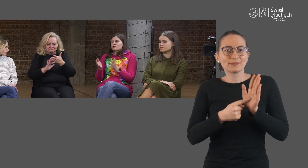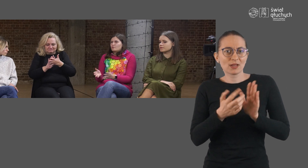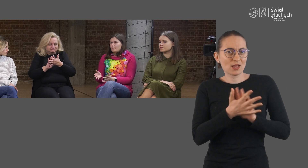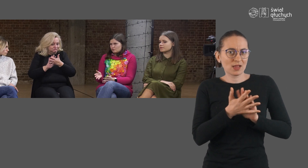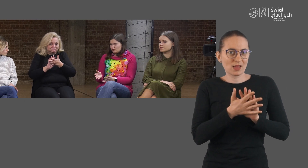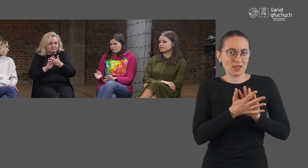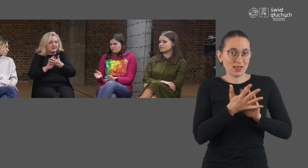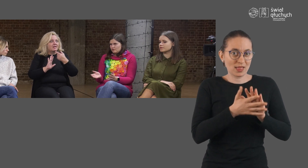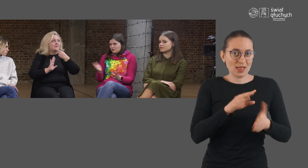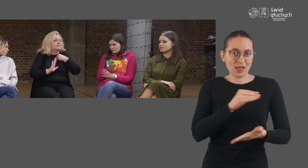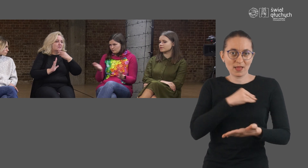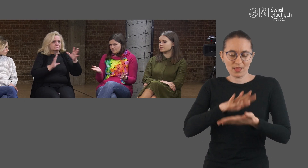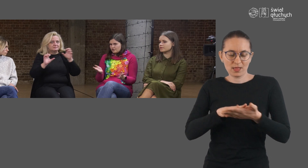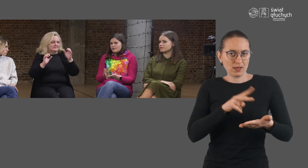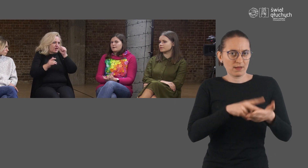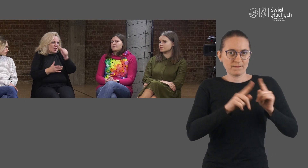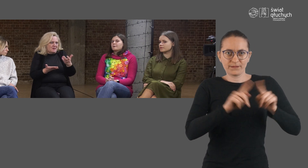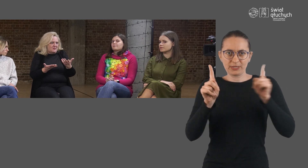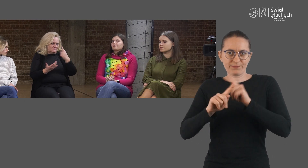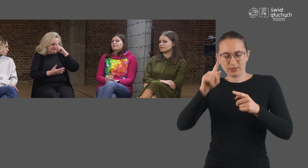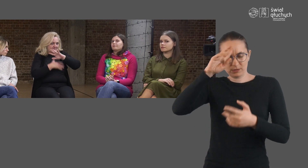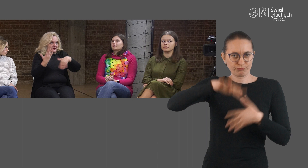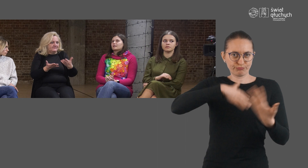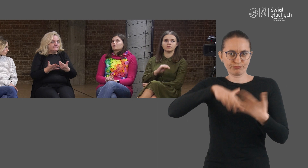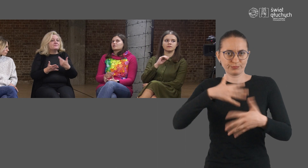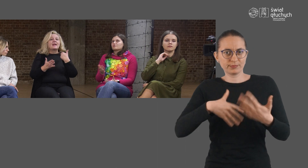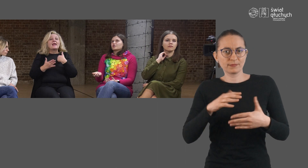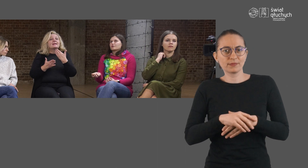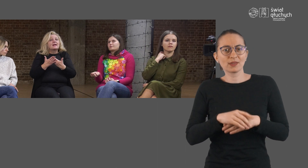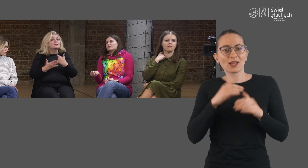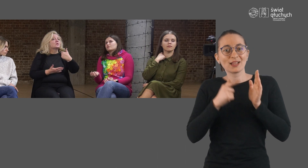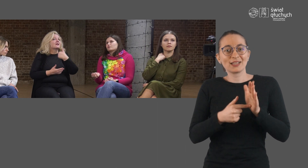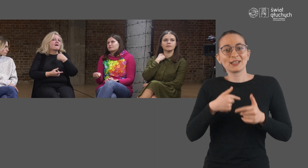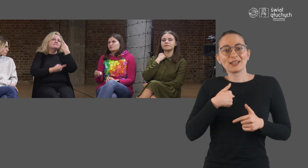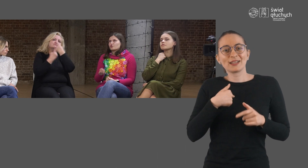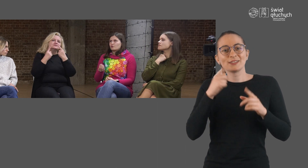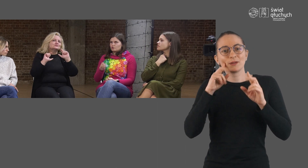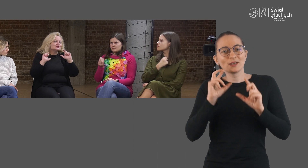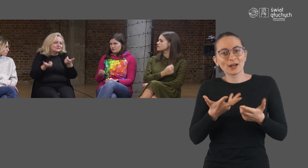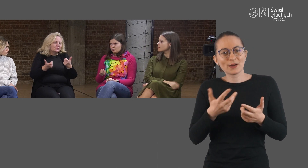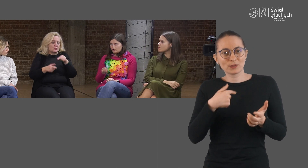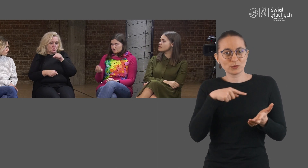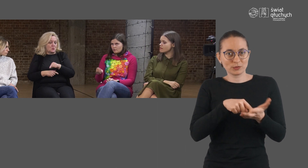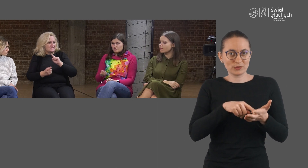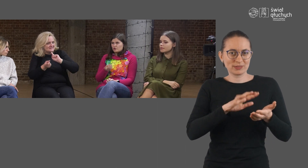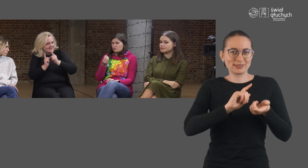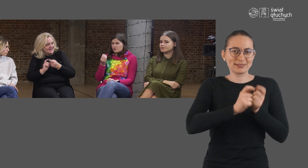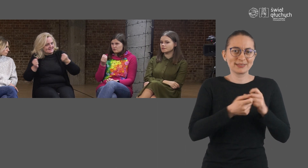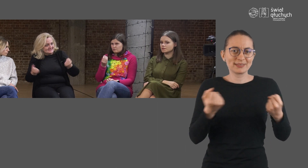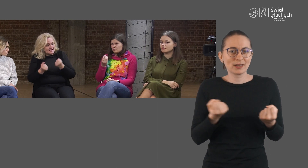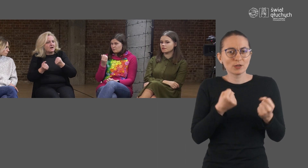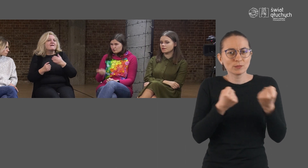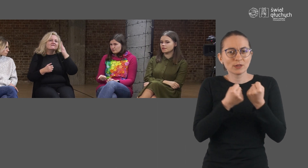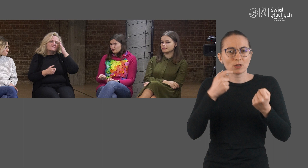to nie będzie rozumiał po polsku. No też. Dlatego ja też myślę, że po prostu, żeby to się mogło zmienić wszystko. Oczywiście